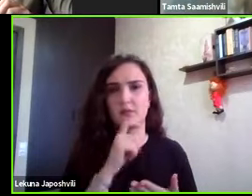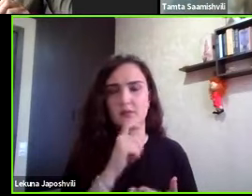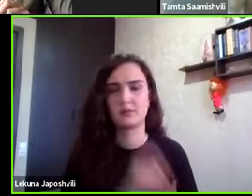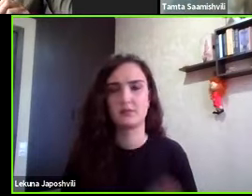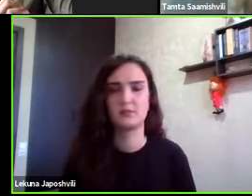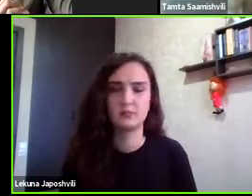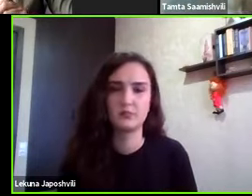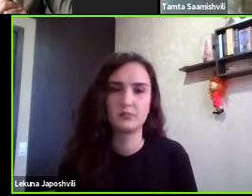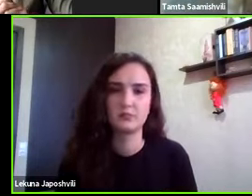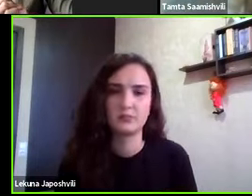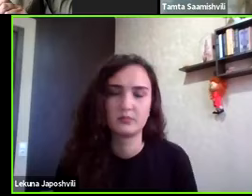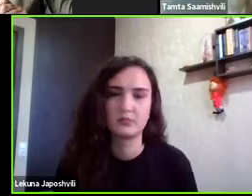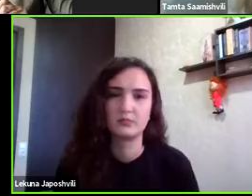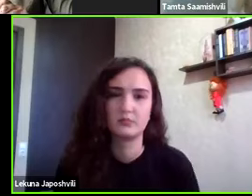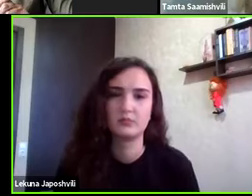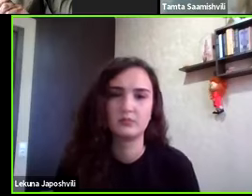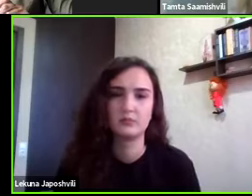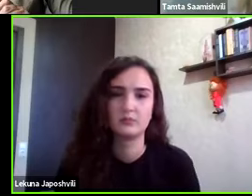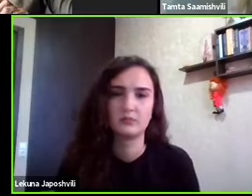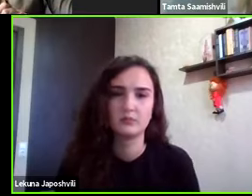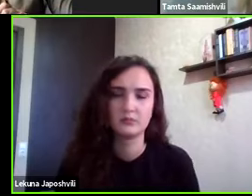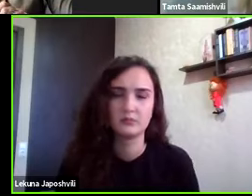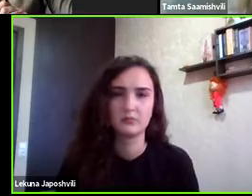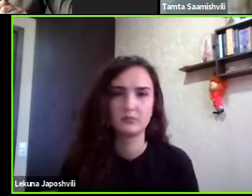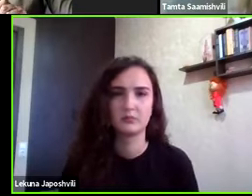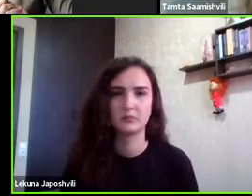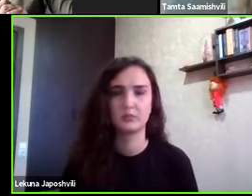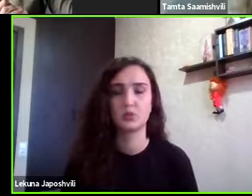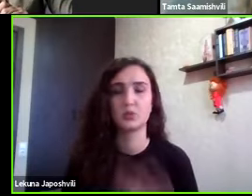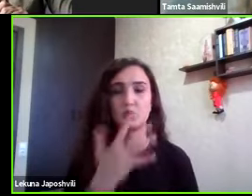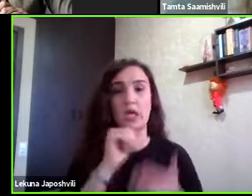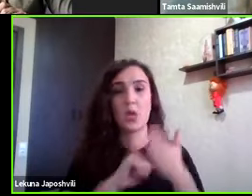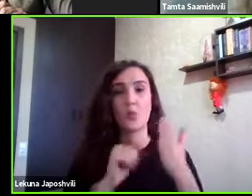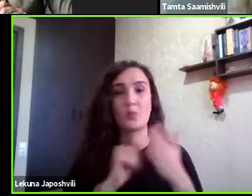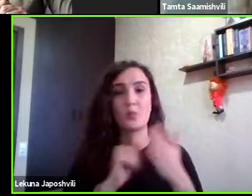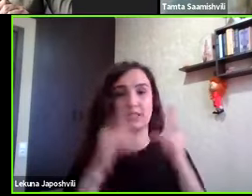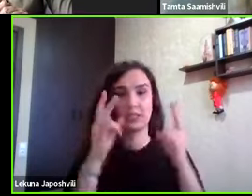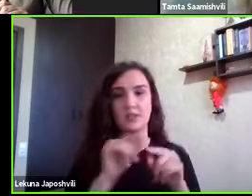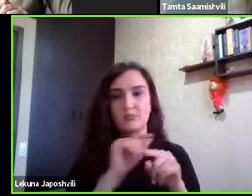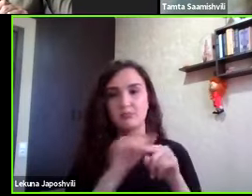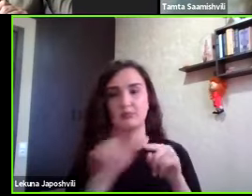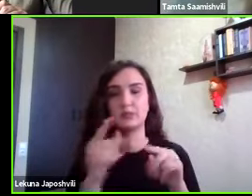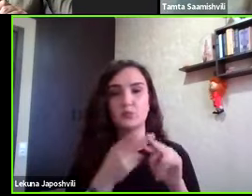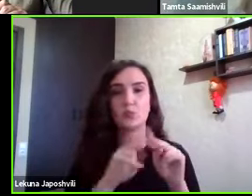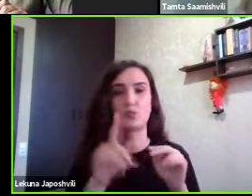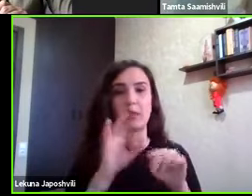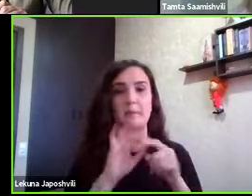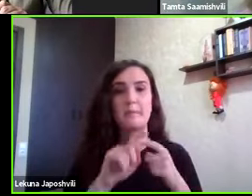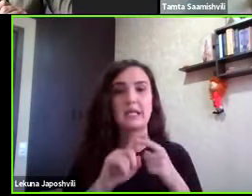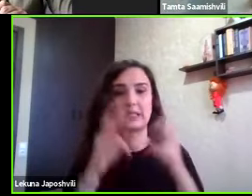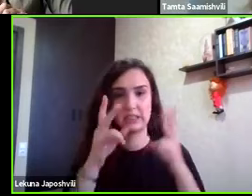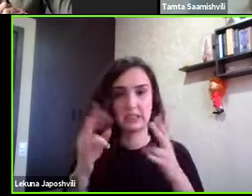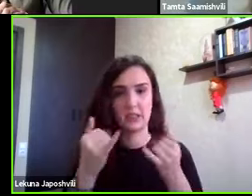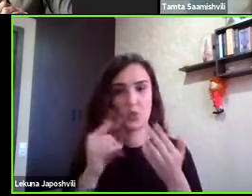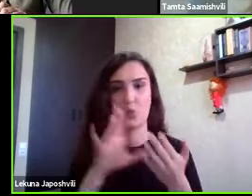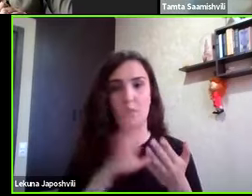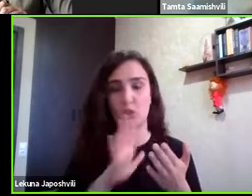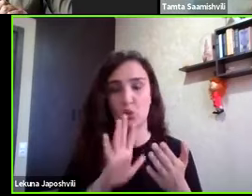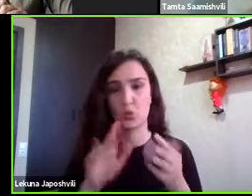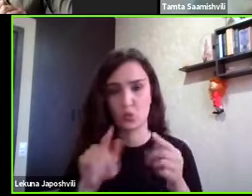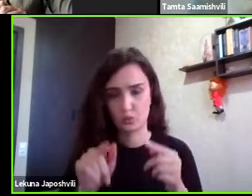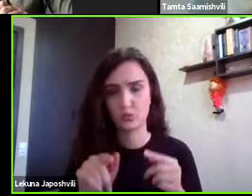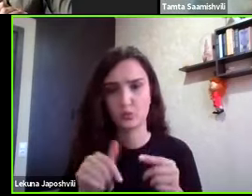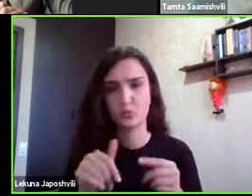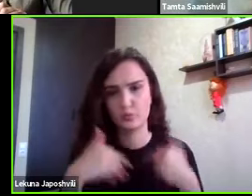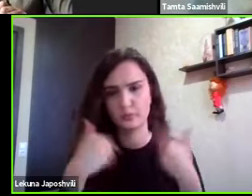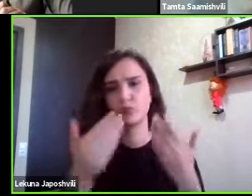დიახ, თუ გაუმიზეს და დიახ, თუ გაუმიზეს და იმიტომ რომ ეხა ინფექცია არ წავიდეს წინ,